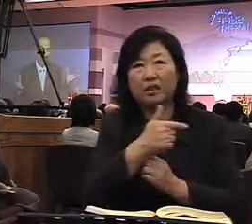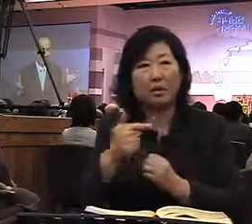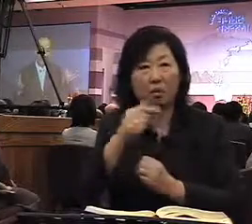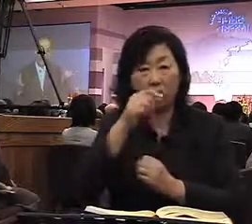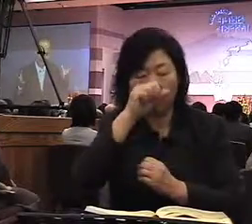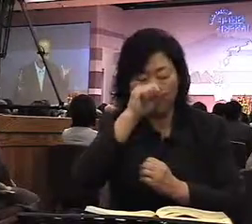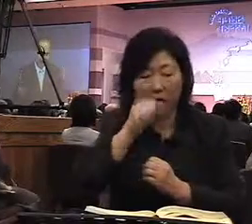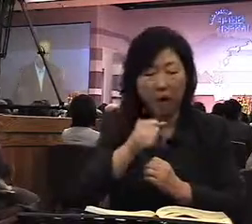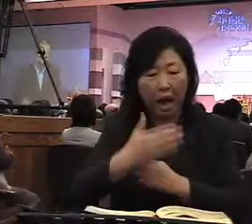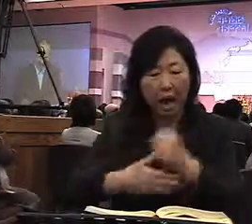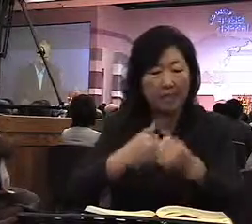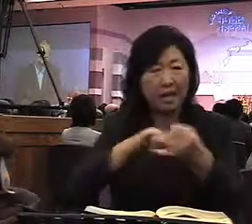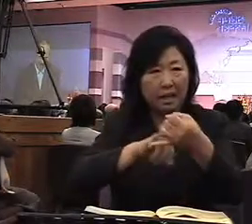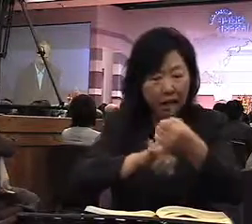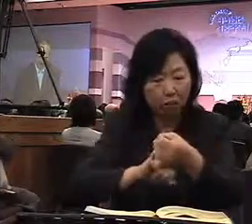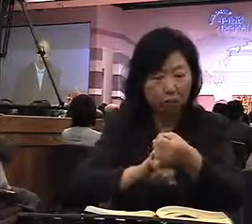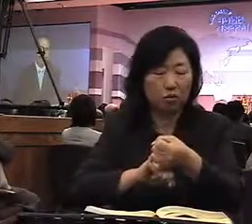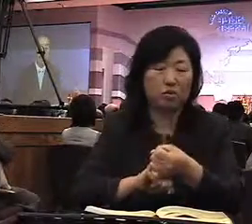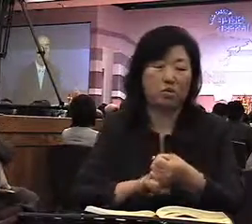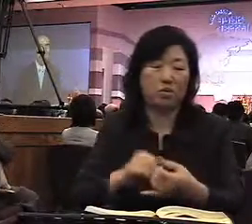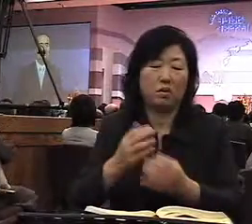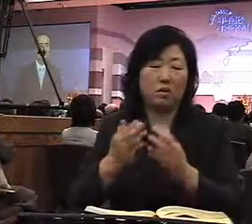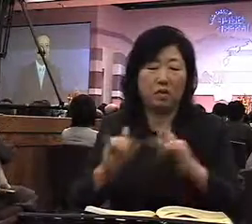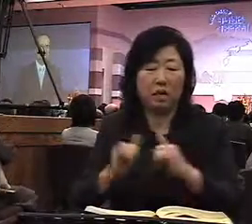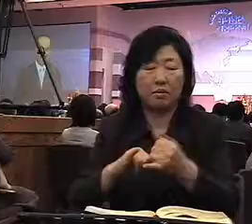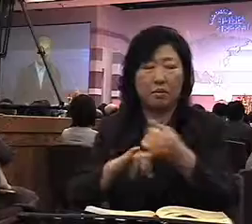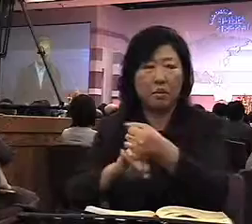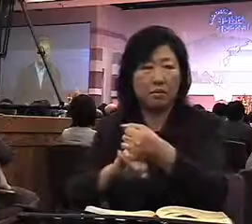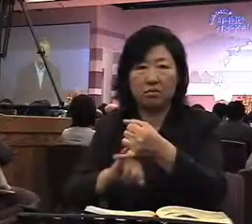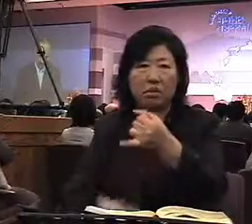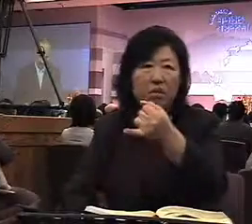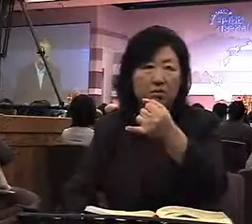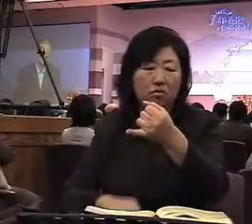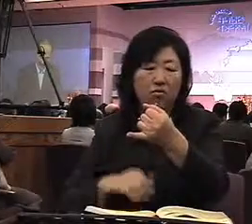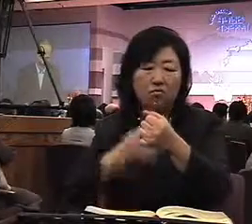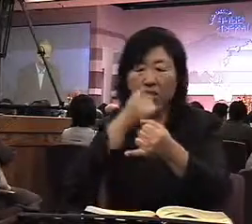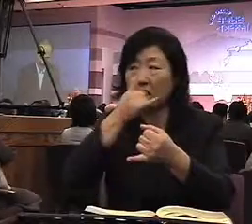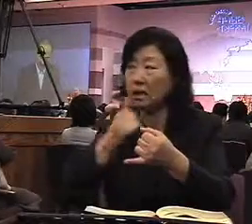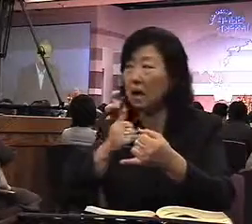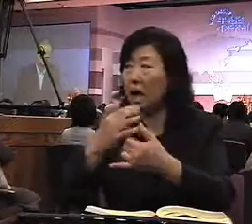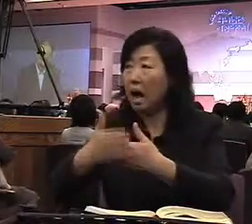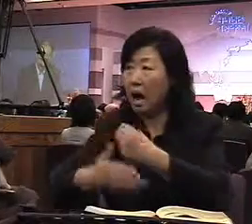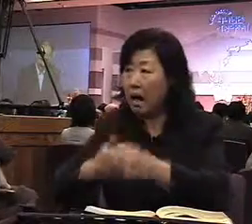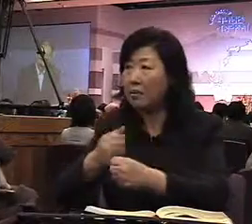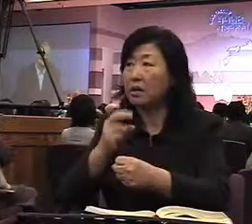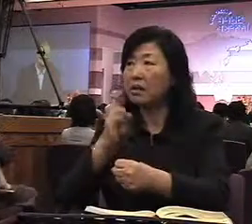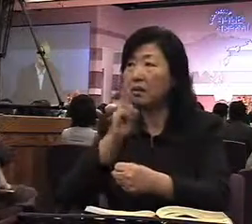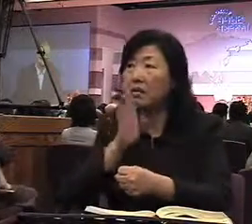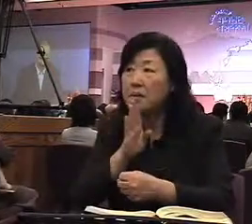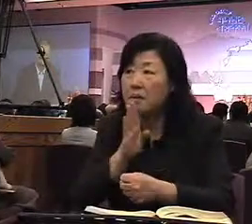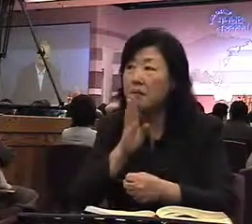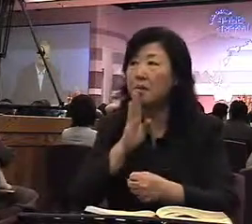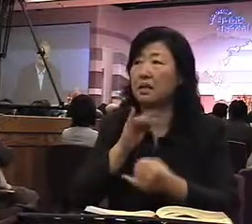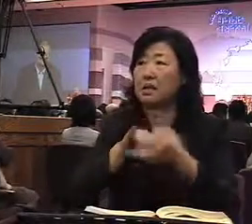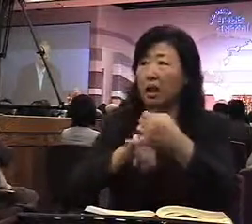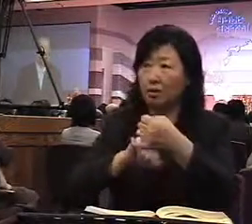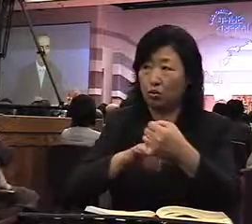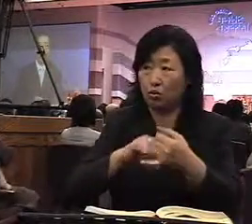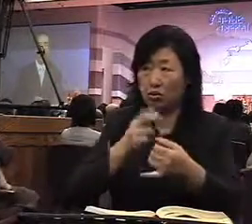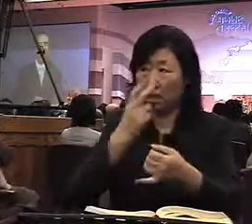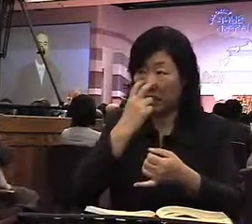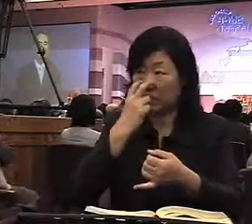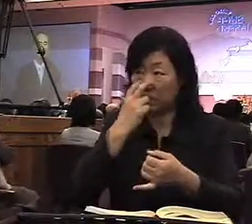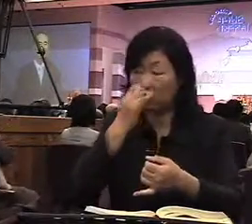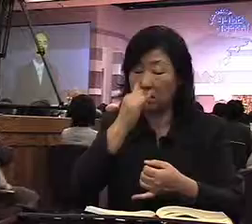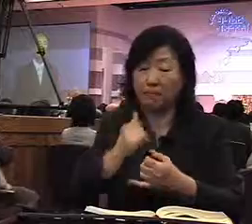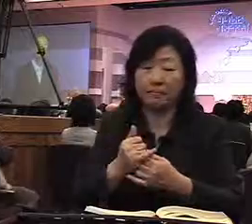너무너무 좋은 하나님의 약속입니다. 사람은 약속을 안 지킬 수 있습니다. 그러나 하나님은 틀림없이 약속을 지키십니다.